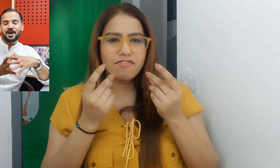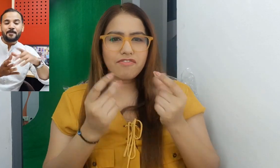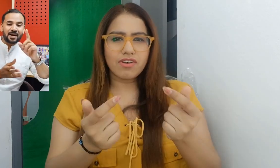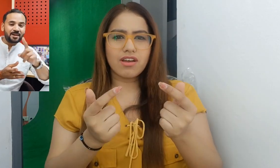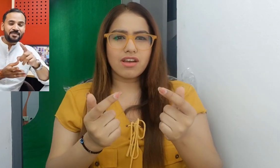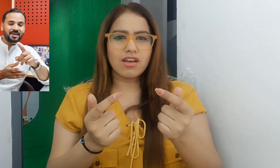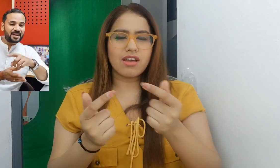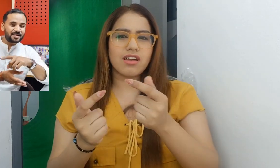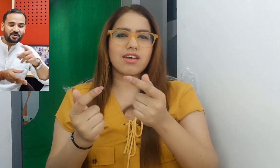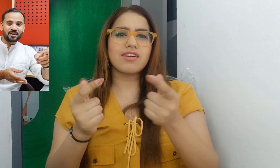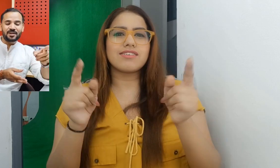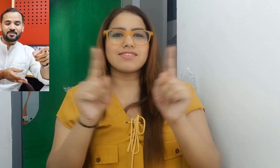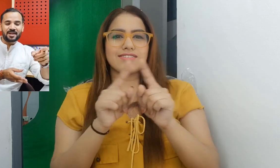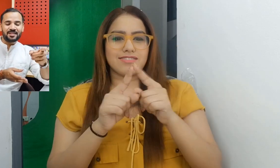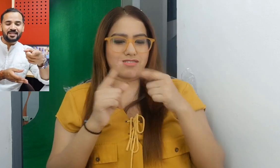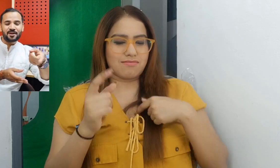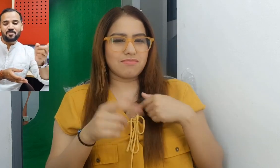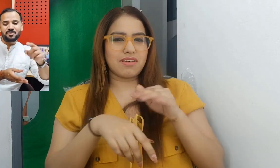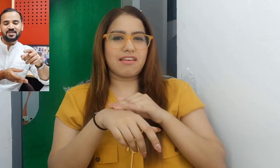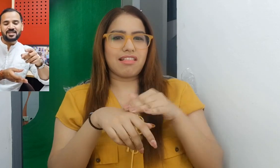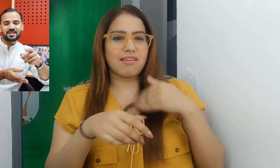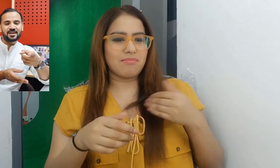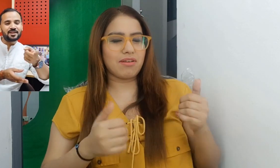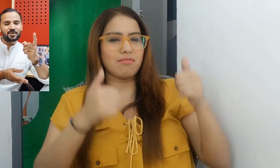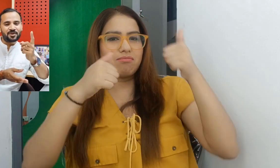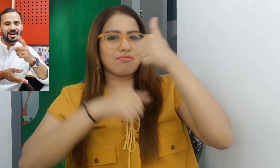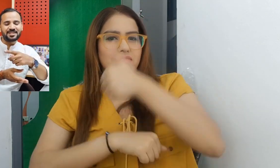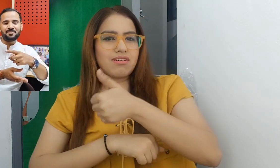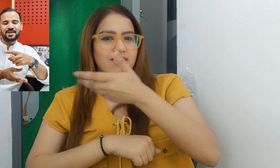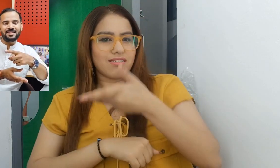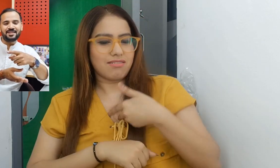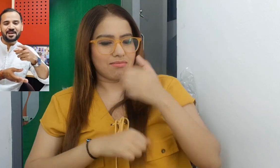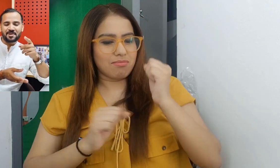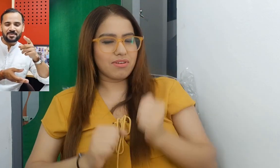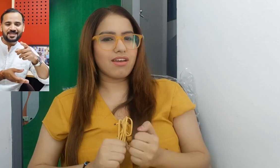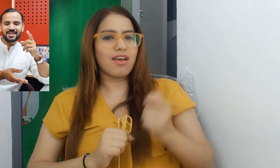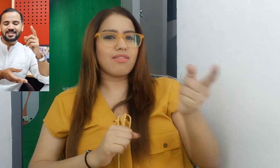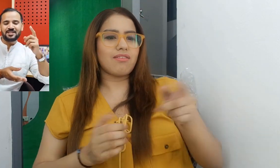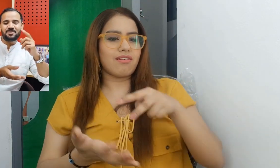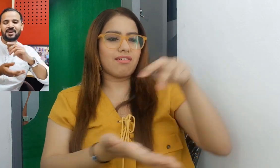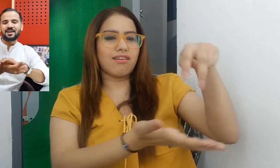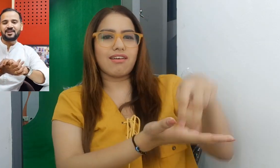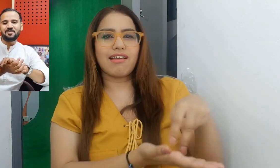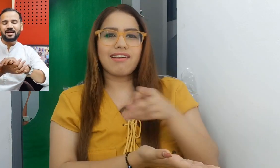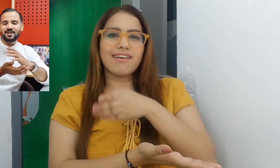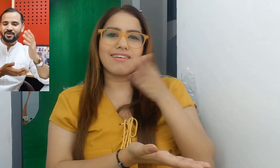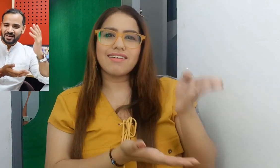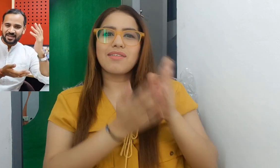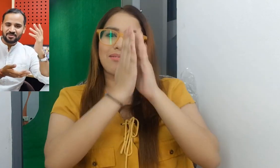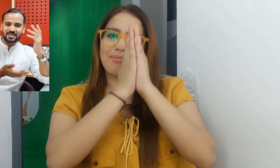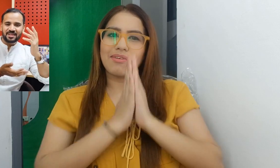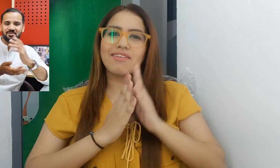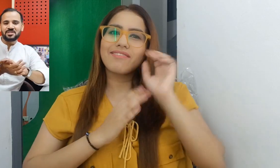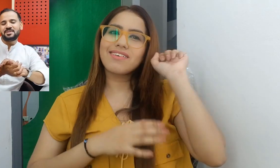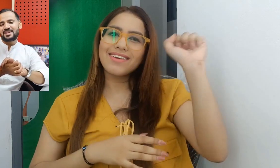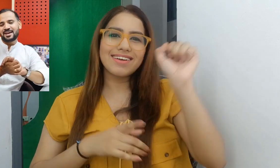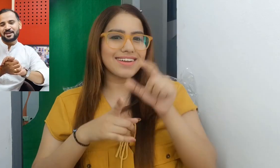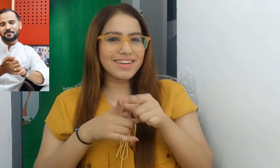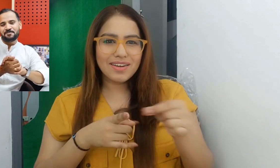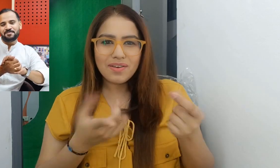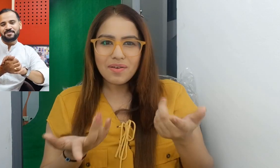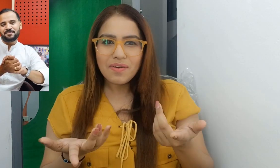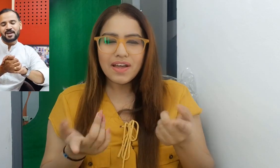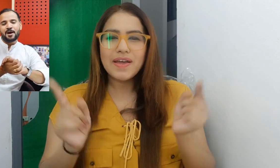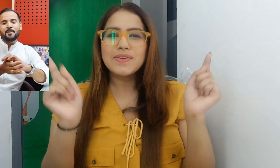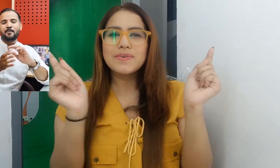आपने। पल में राजा को रंक बना देता है और मुझ जैसे रंक को राजा बना देता है। मैं आपके सिंहासन पर आकर के बैठ गया हूं, ये उसी का तो चमत्कार